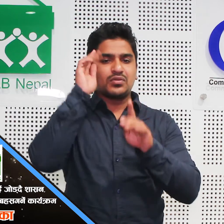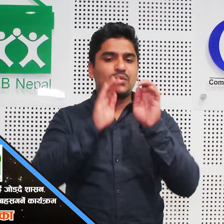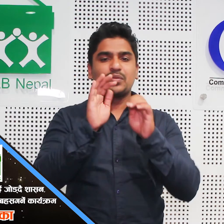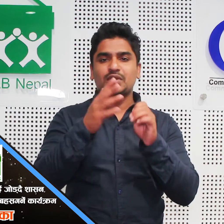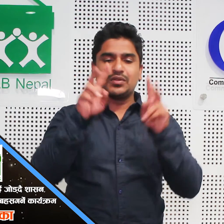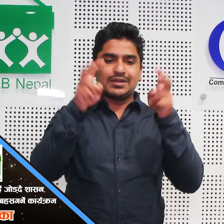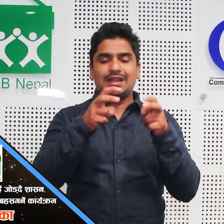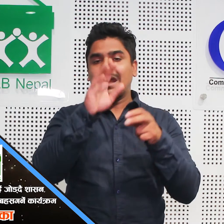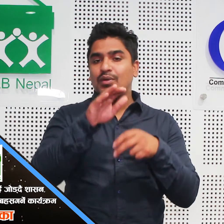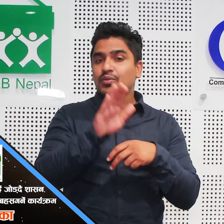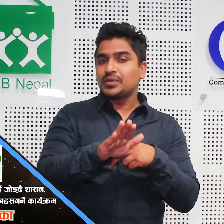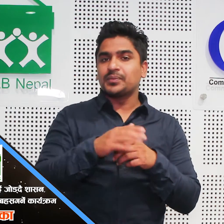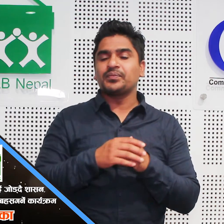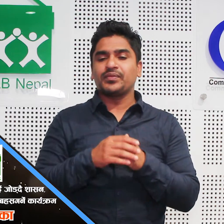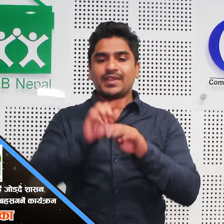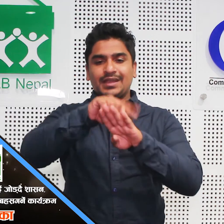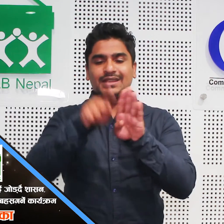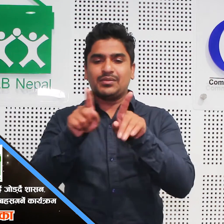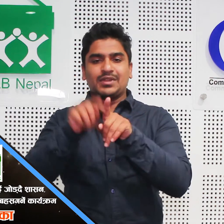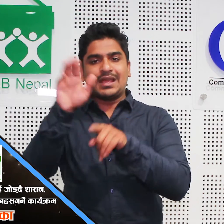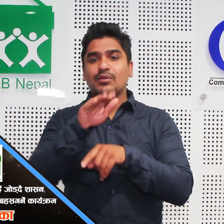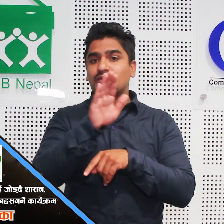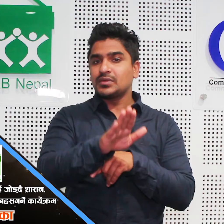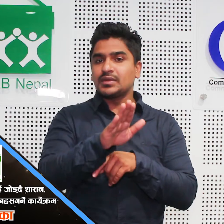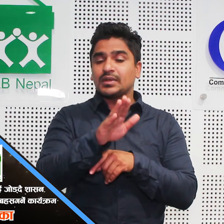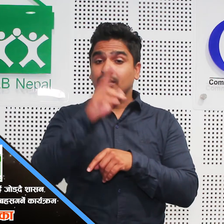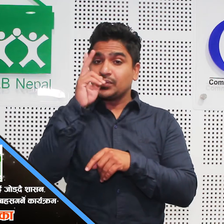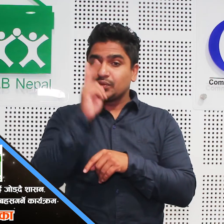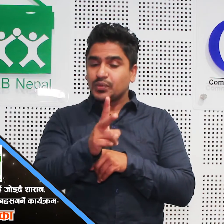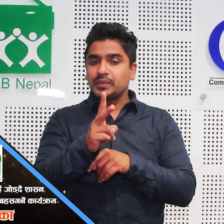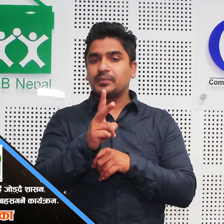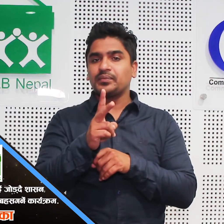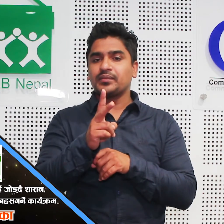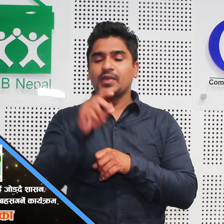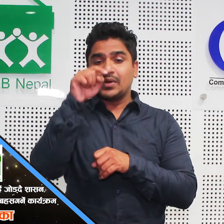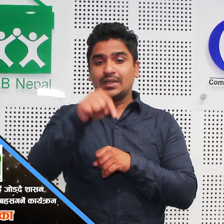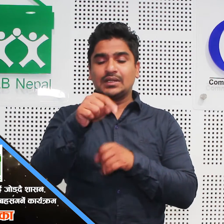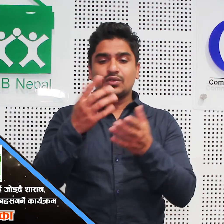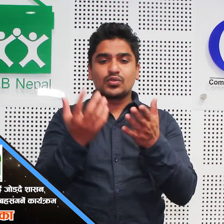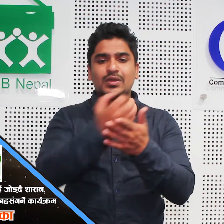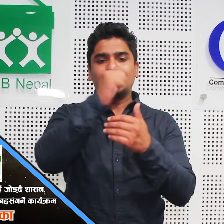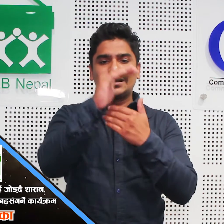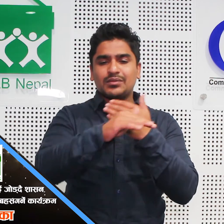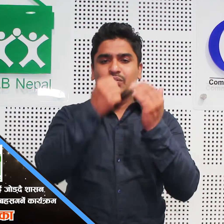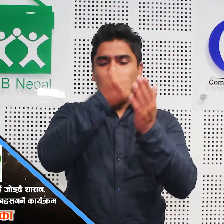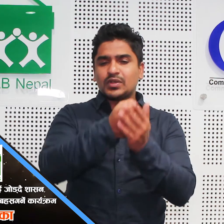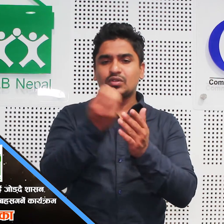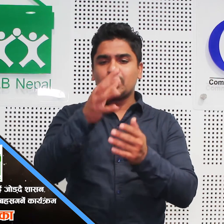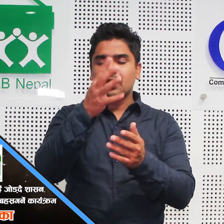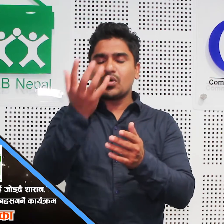नारामा आइरहेको छ, नीतिमा पनि आएको देखिन्छ. अब त्यो अब यो अहिले संहिताको सिस्टममा आउँदा सबै अधिकार चाहिँ स्थानीय सरकारलाई